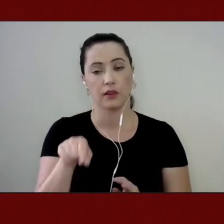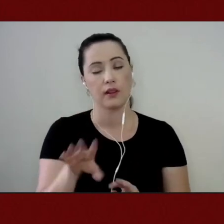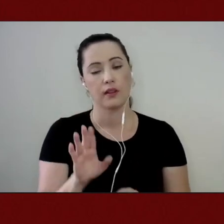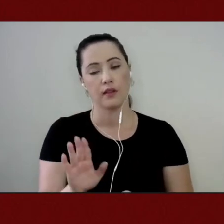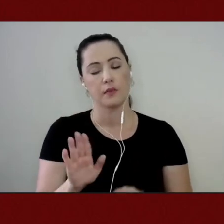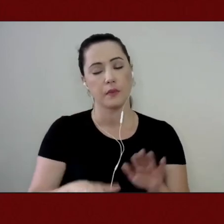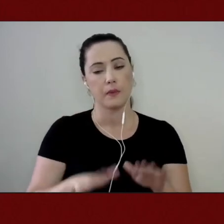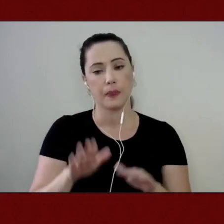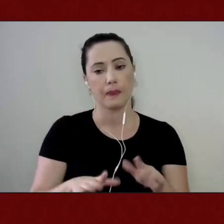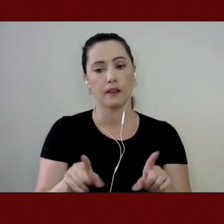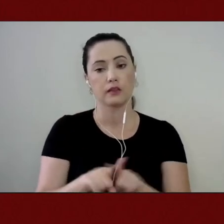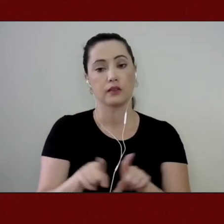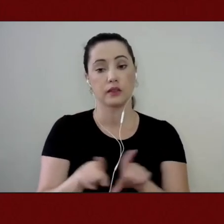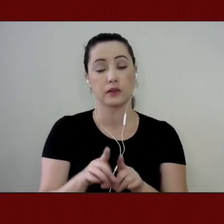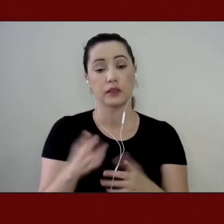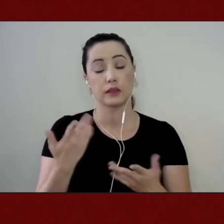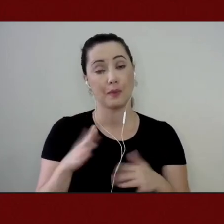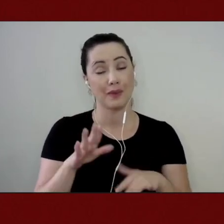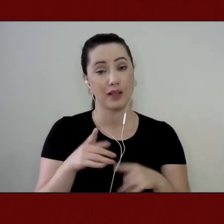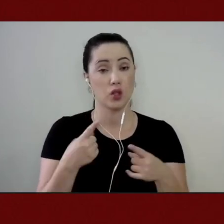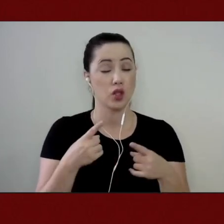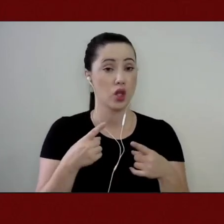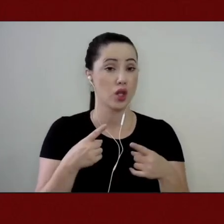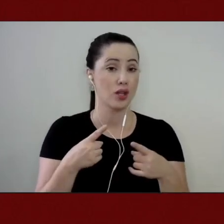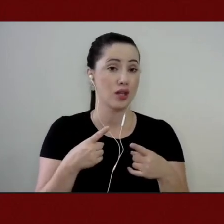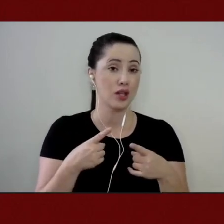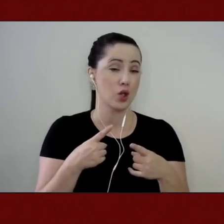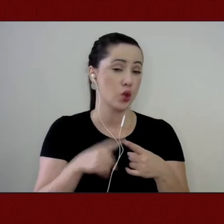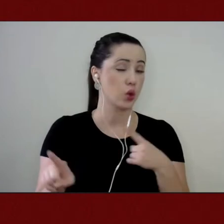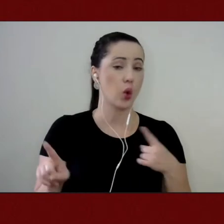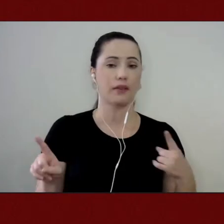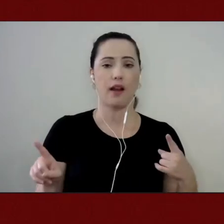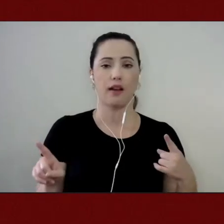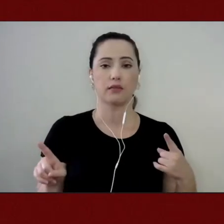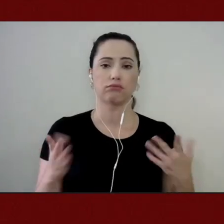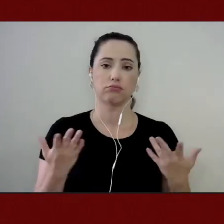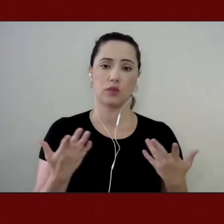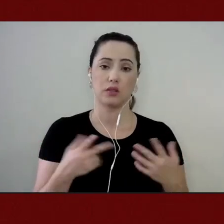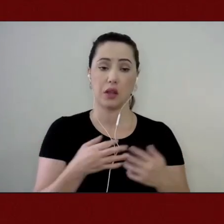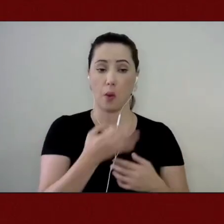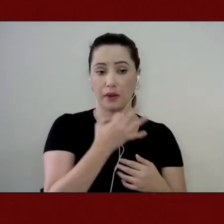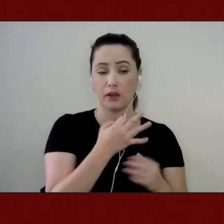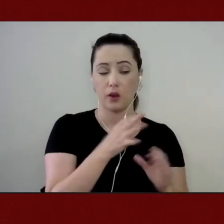muitas vezes também entraram em choque com as diretrizes partidárias.